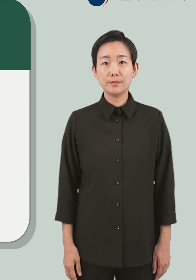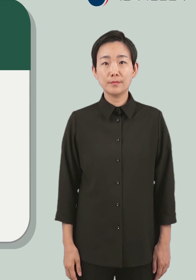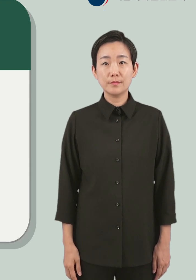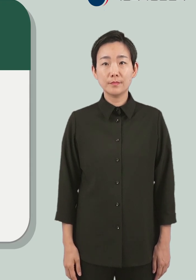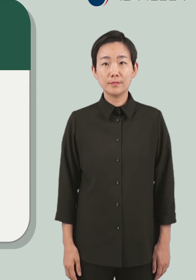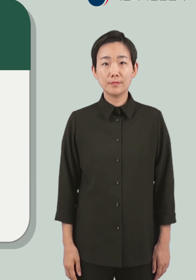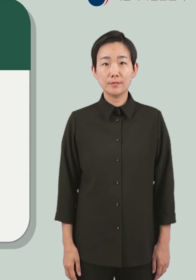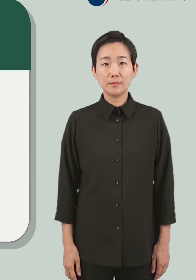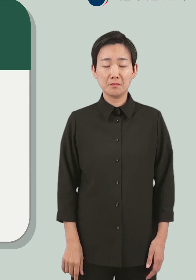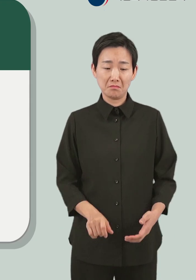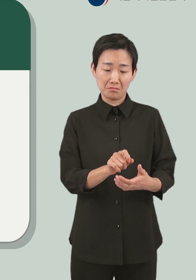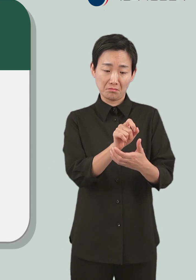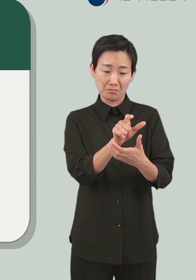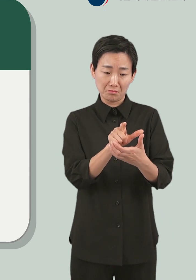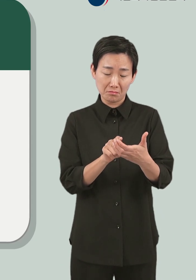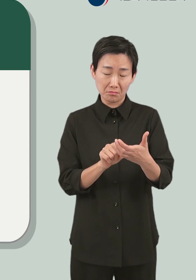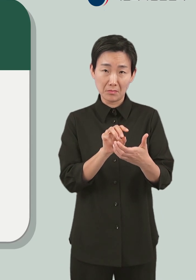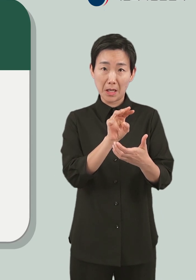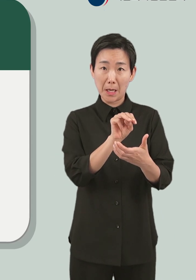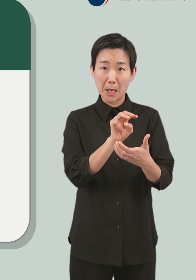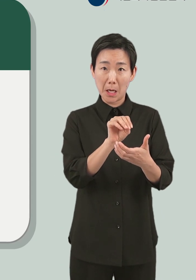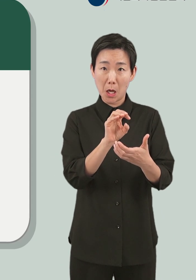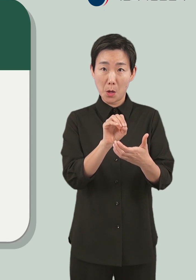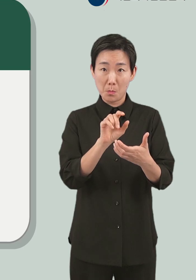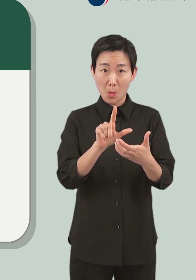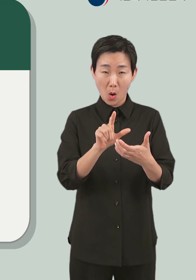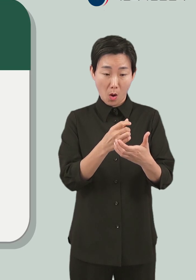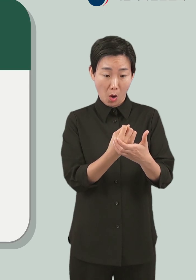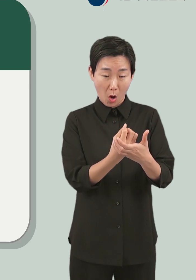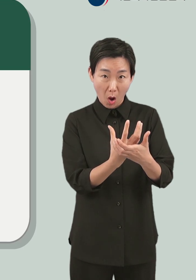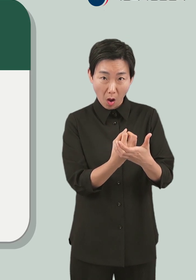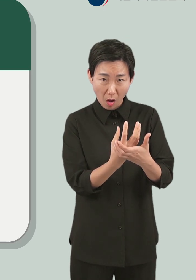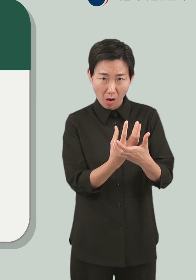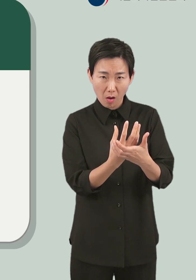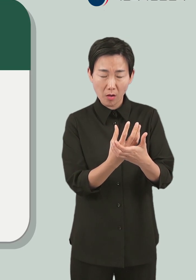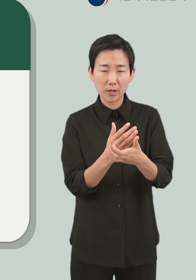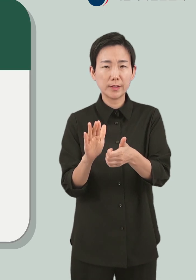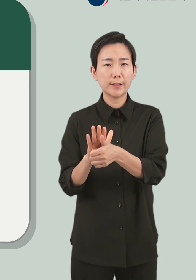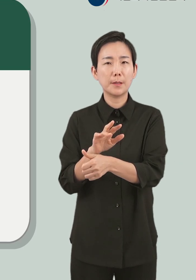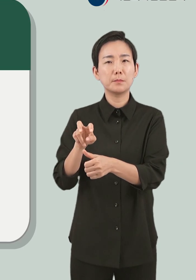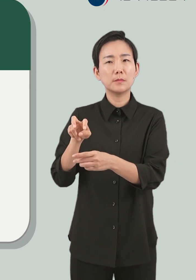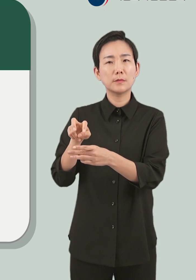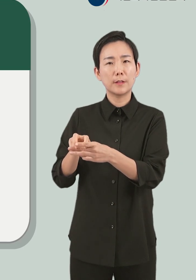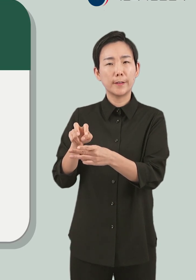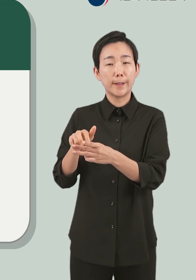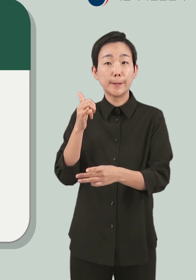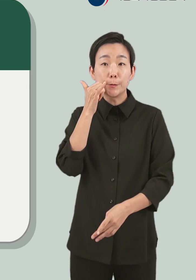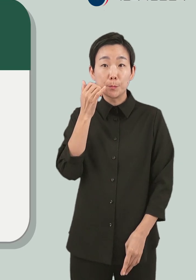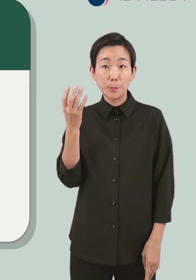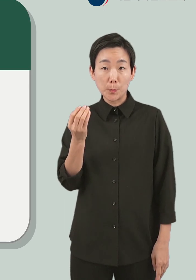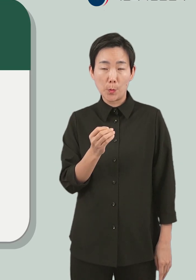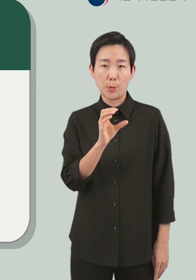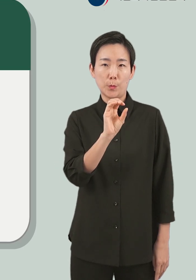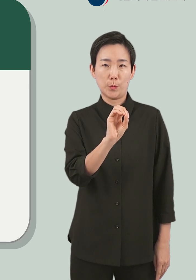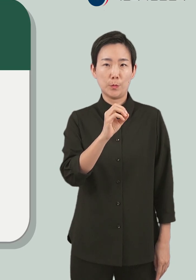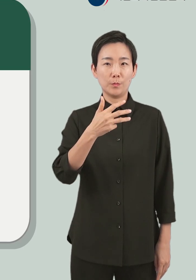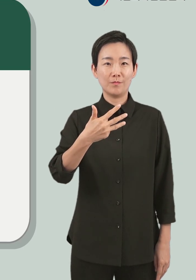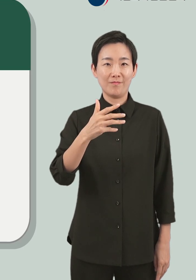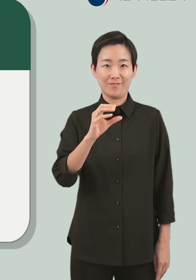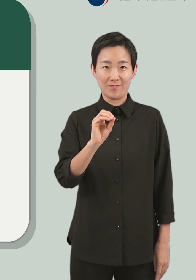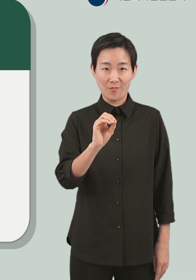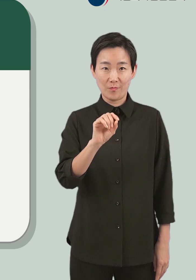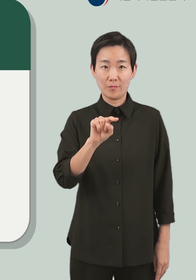단위는 mg/dL/입니다. 제품 화면에 다른 측정 단위 1 밀리몰/리터로 표시되는 경우